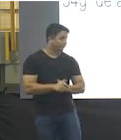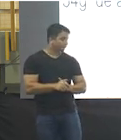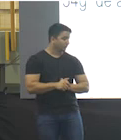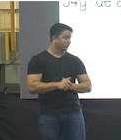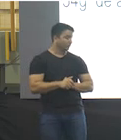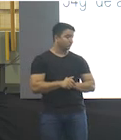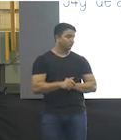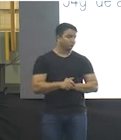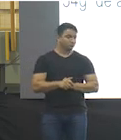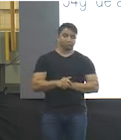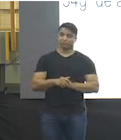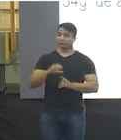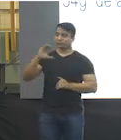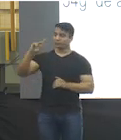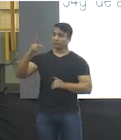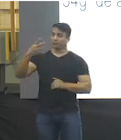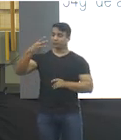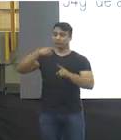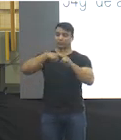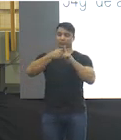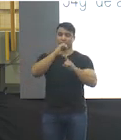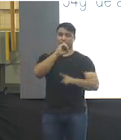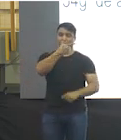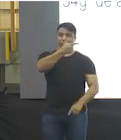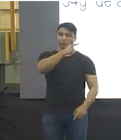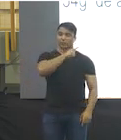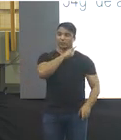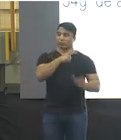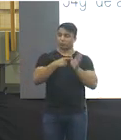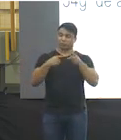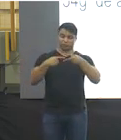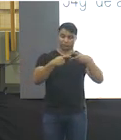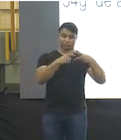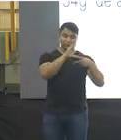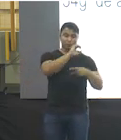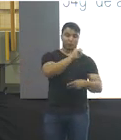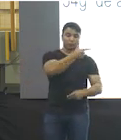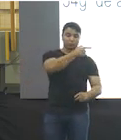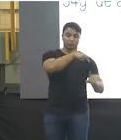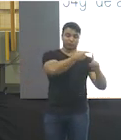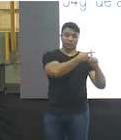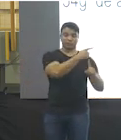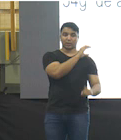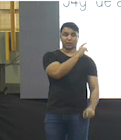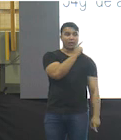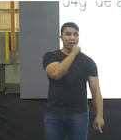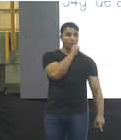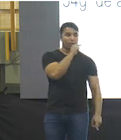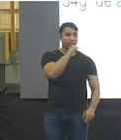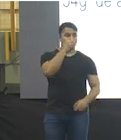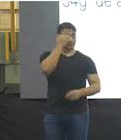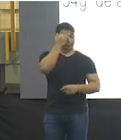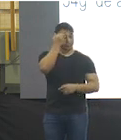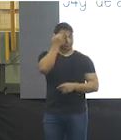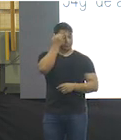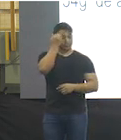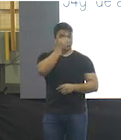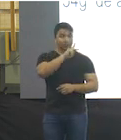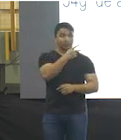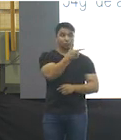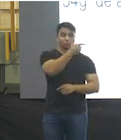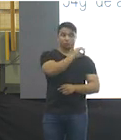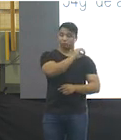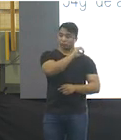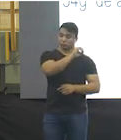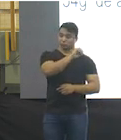temos? CH4 mais O2, produzindo CO2 mais água. Deixa eu dar uma dica para vocês. Falando em